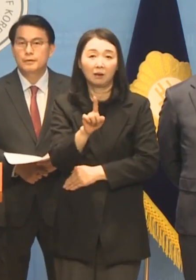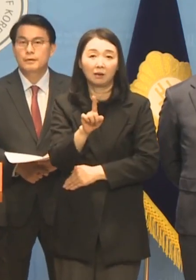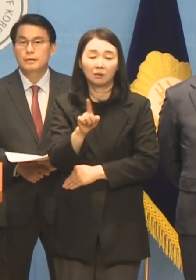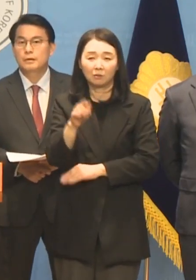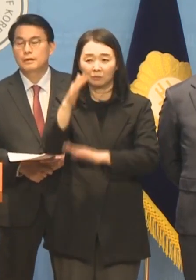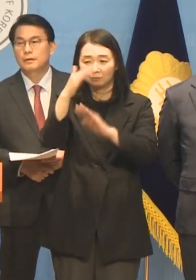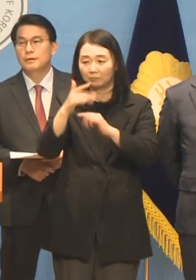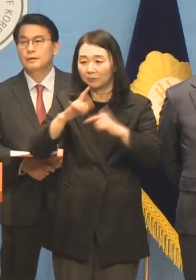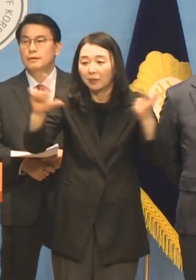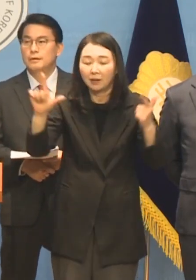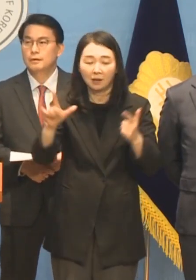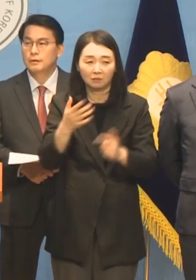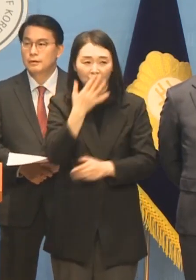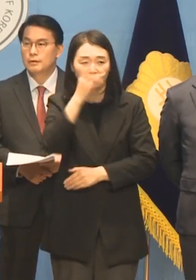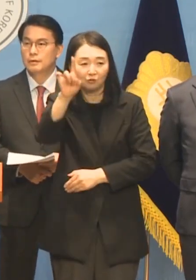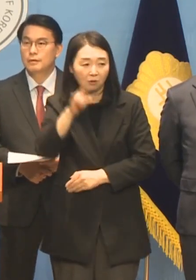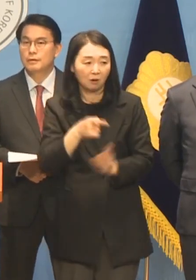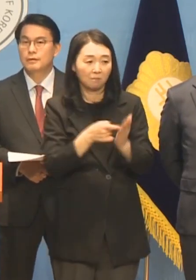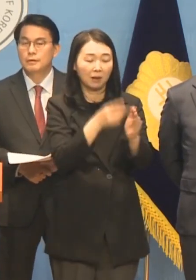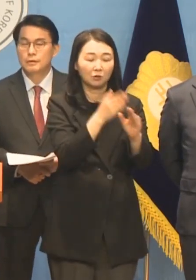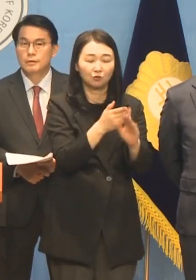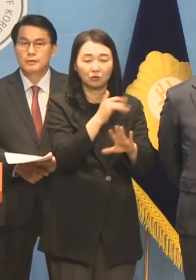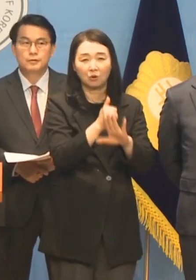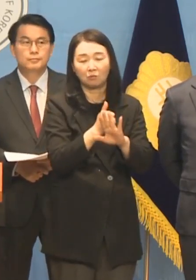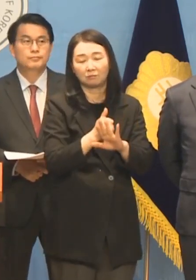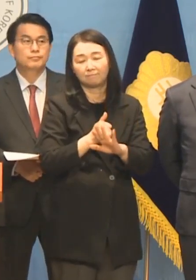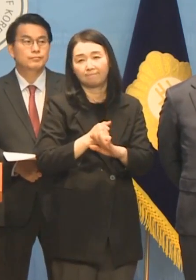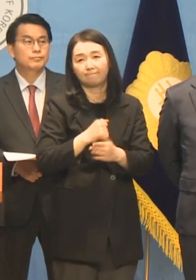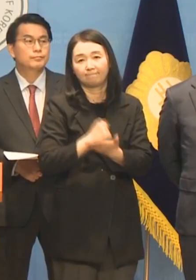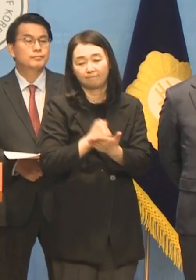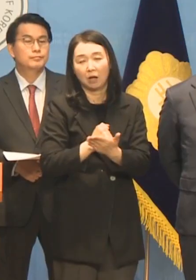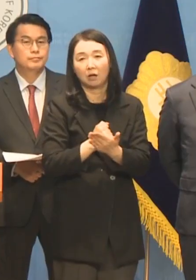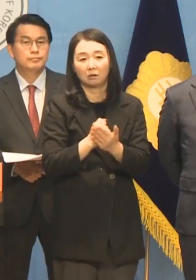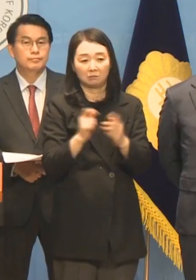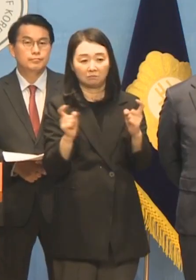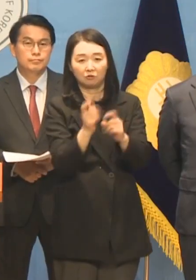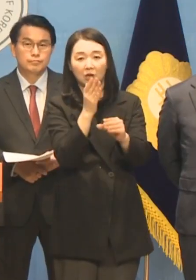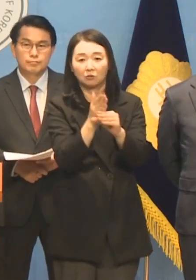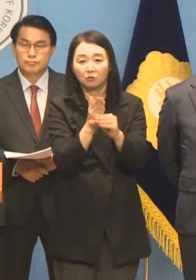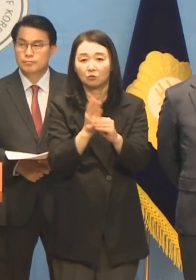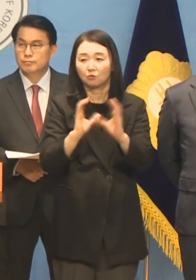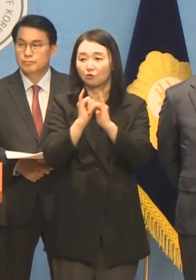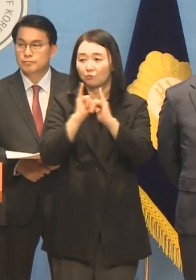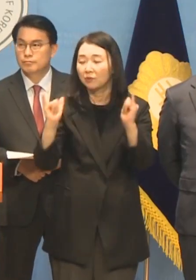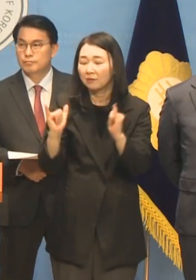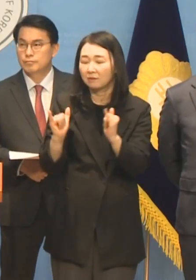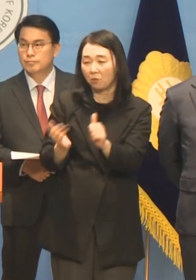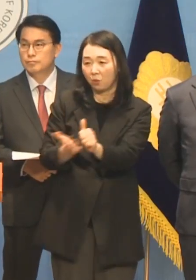주장을 펴면서 정쟁을 불러일으키고 있고 국민을 호도하고 있습니다.